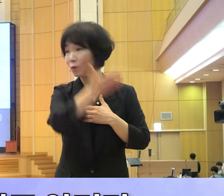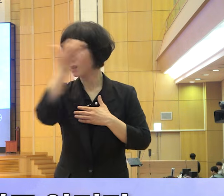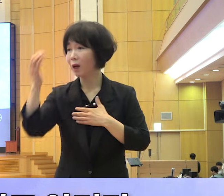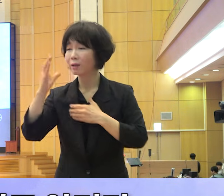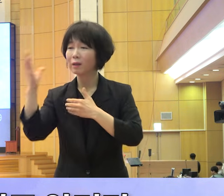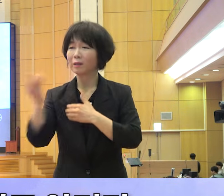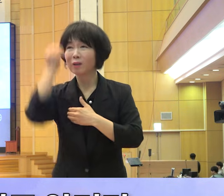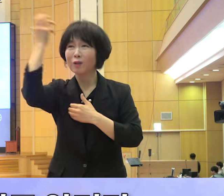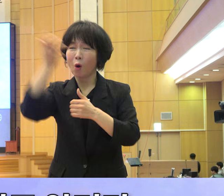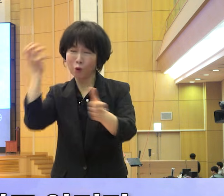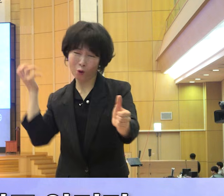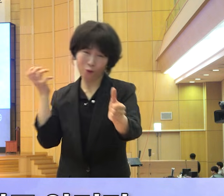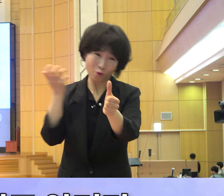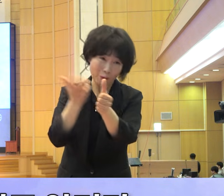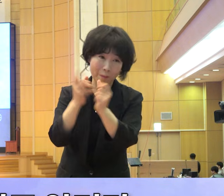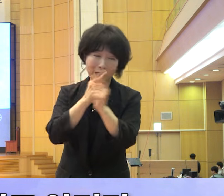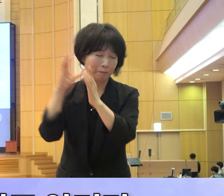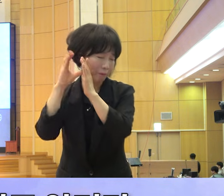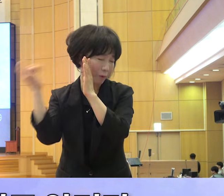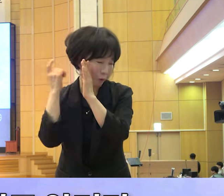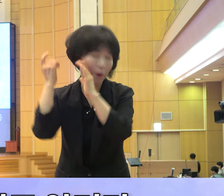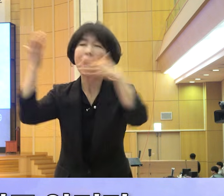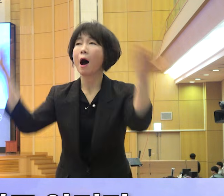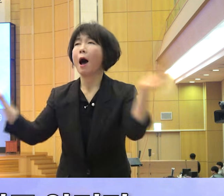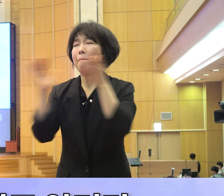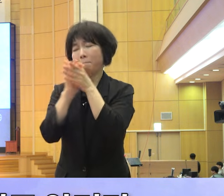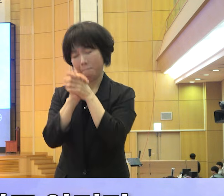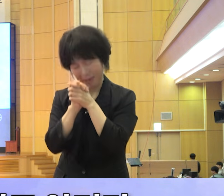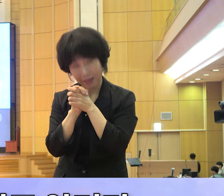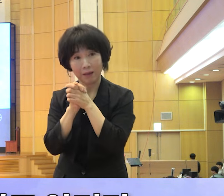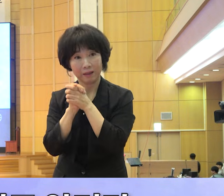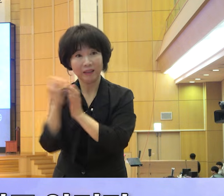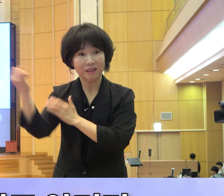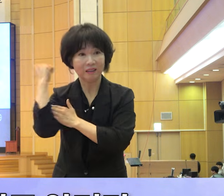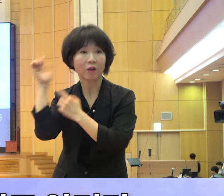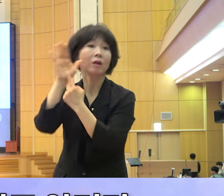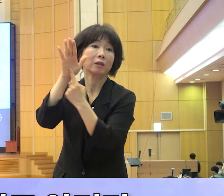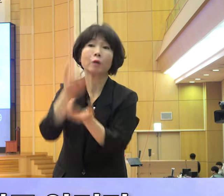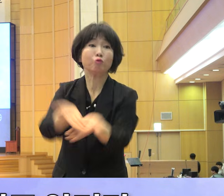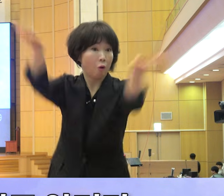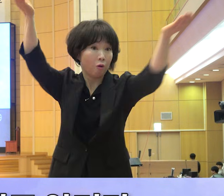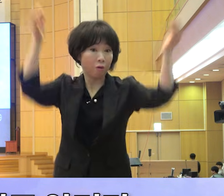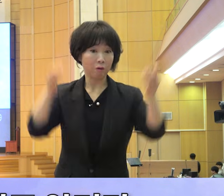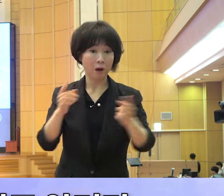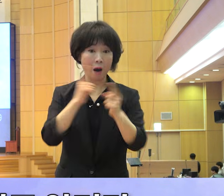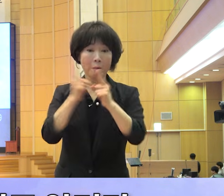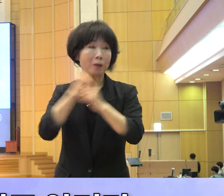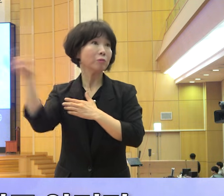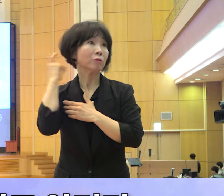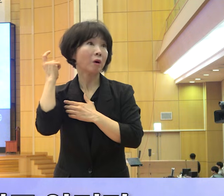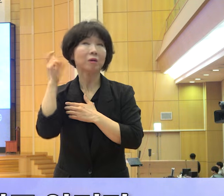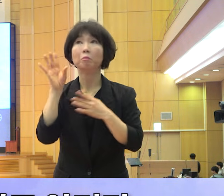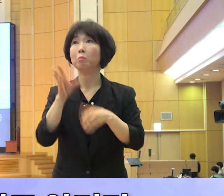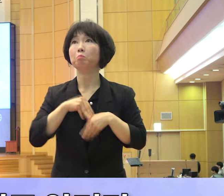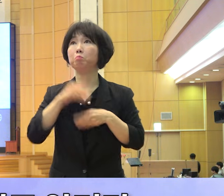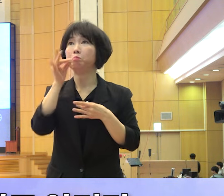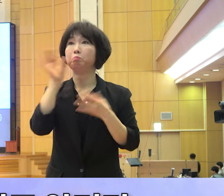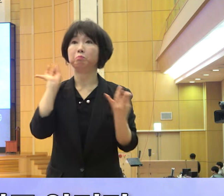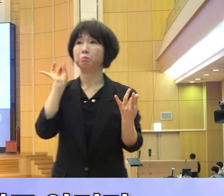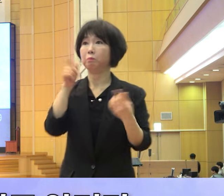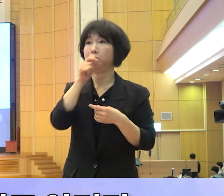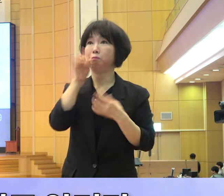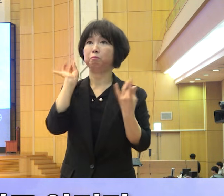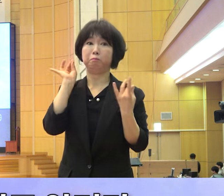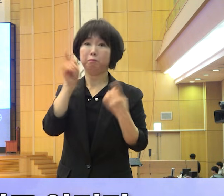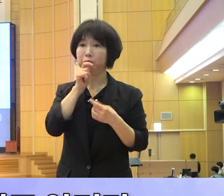되고, 알고 보면 아멘 해야 되고, 아멘 할 때 하나님의 역사가 나타나는 거죠. 하나님 말씀을 때 아멘 하면 그게 내 말씀이 되고,